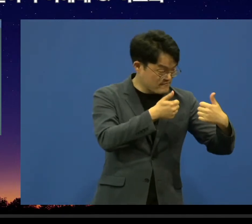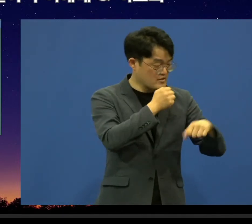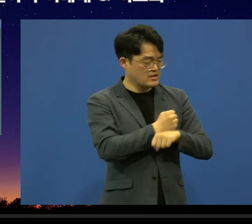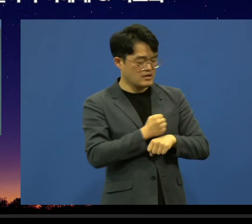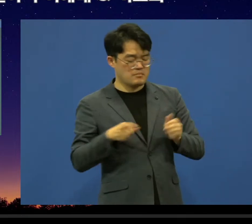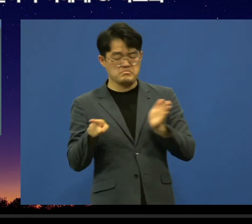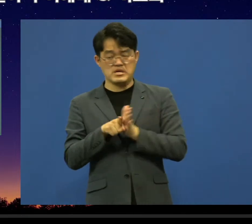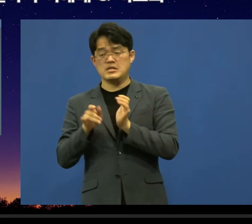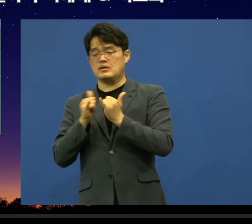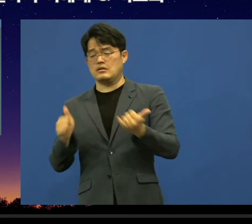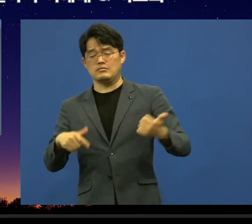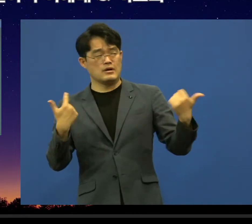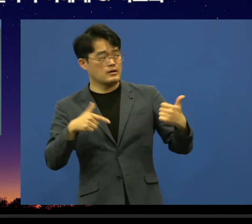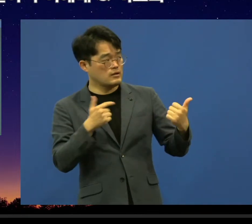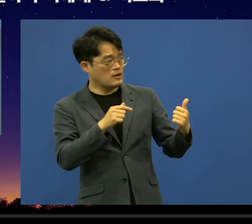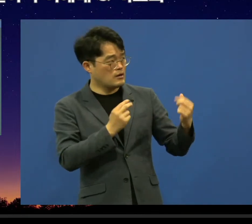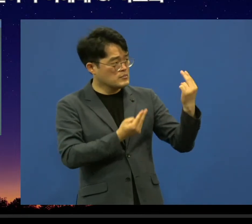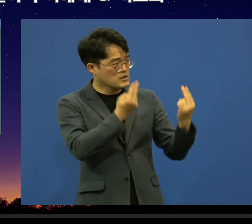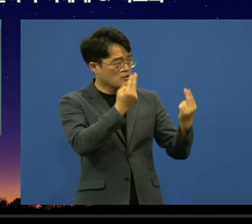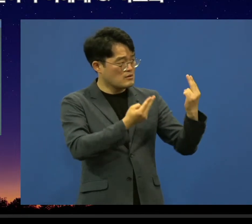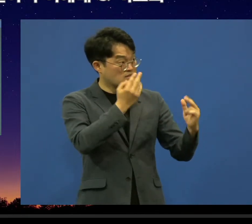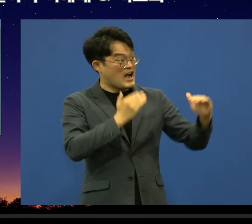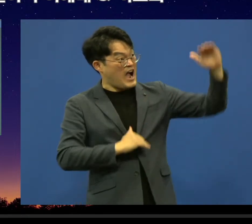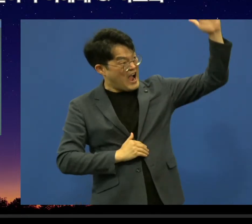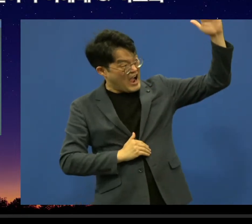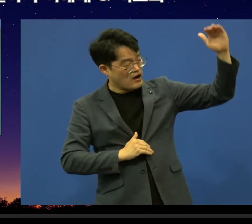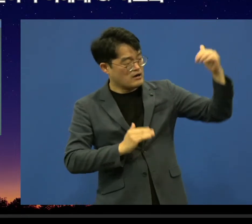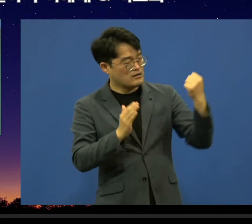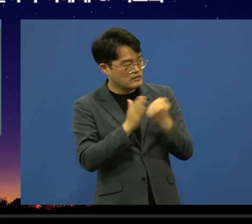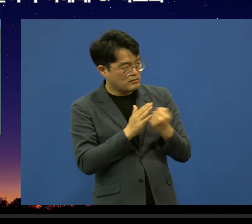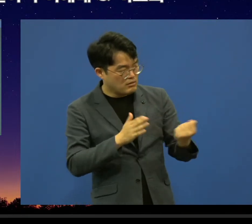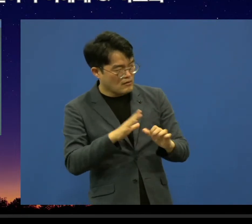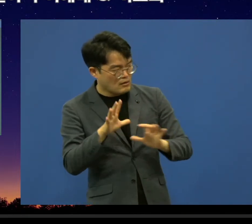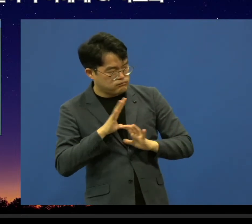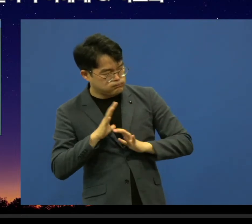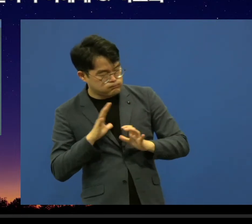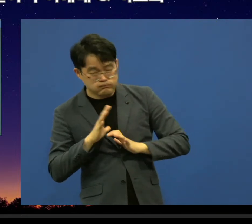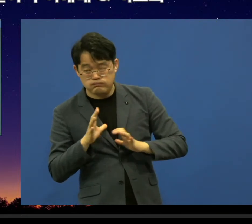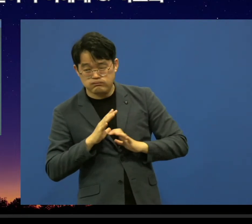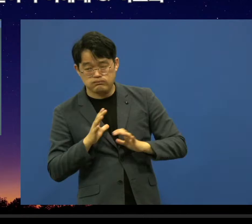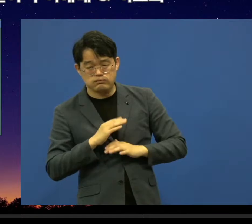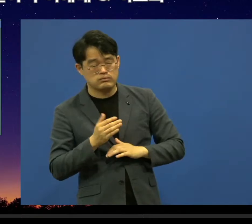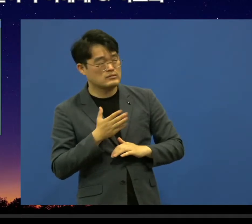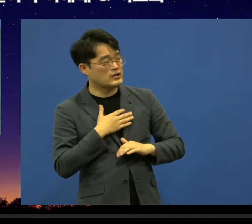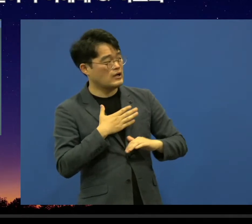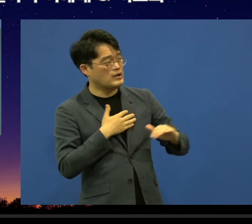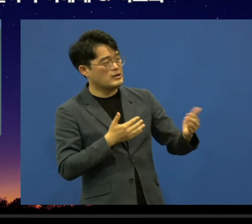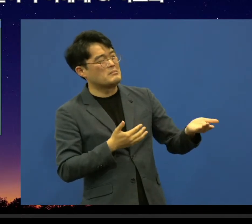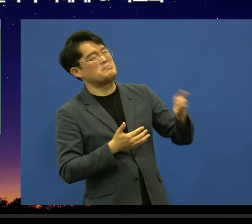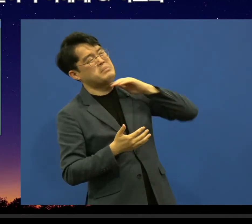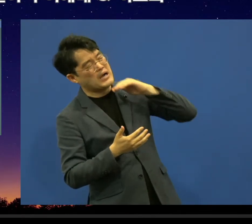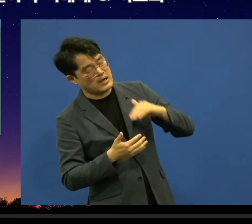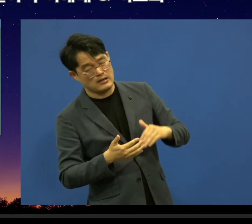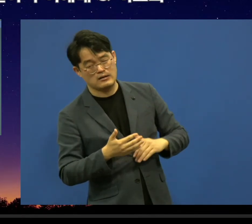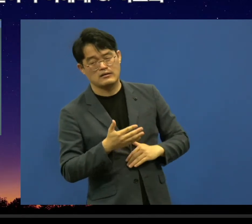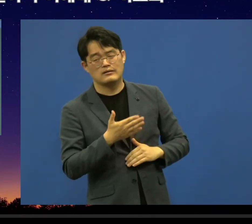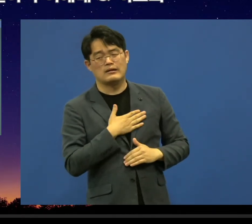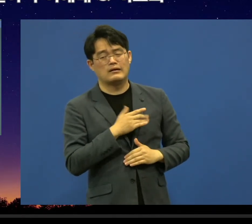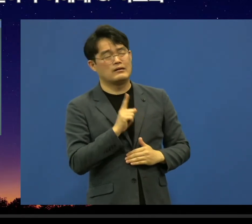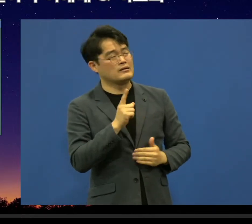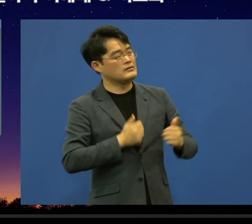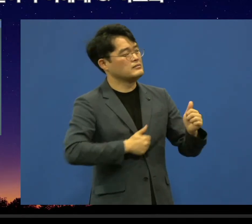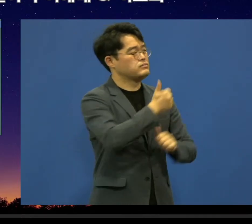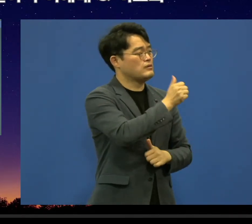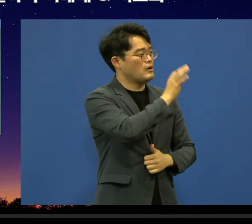여전히 열등하고 아무것도 아니며 두려움은 여전히 우리가 감당해야 될 몫인 경우가 대부분이죠.